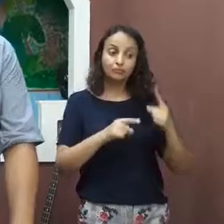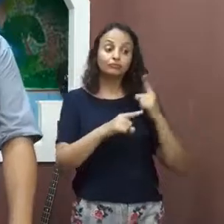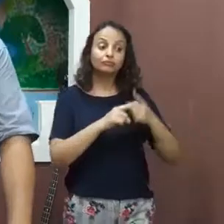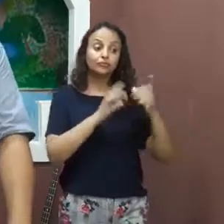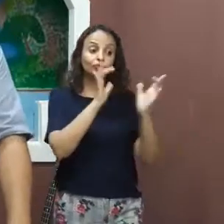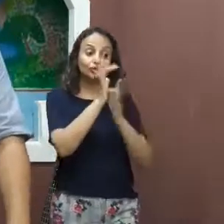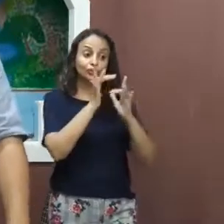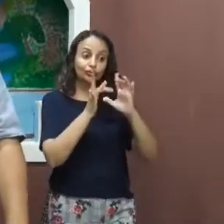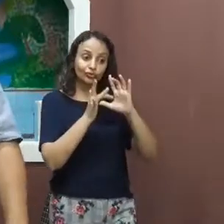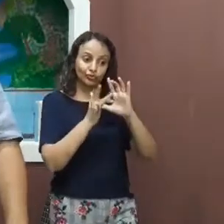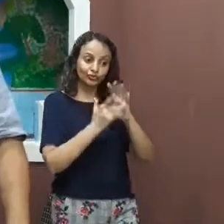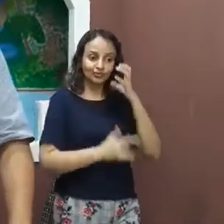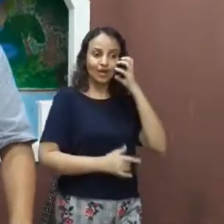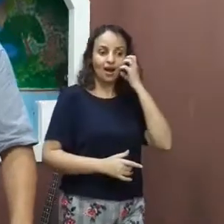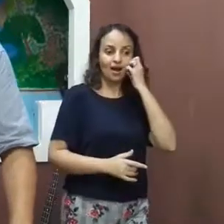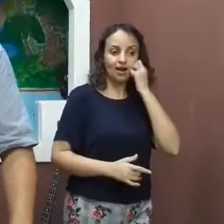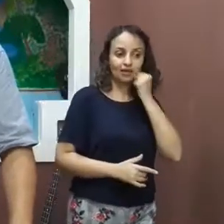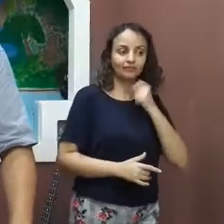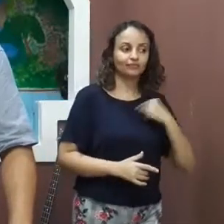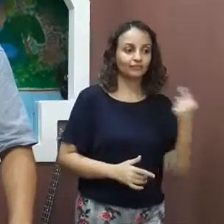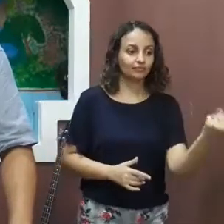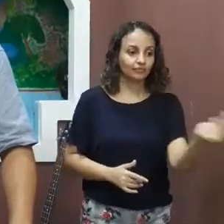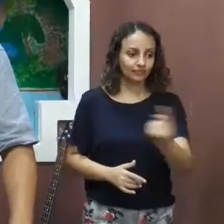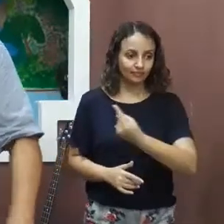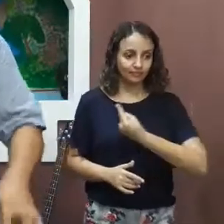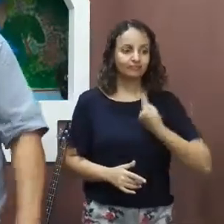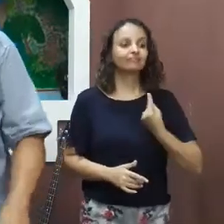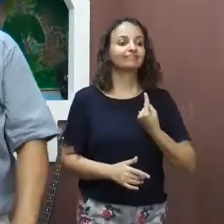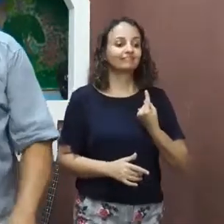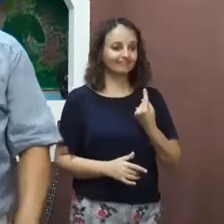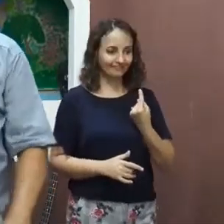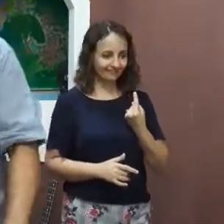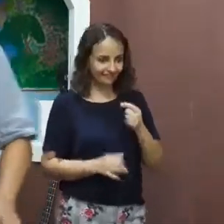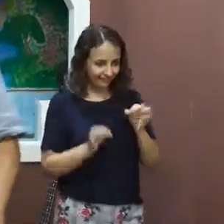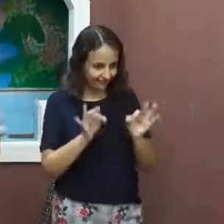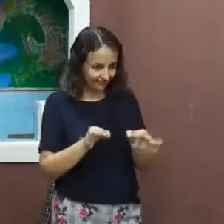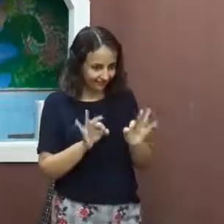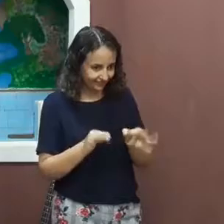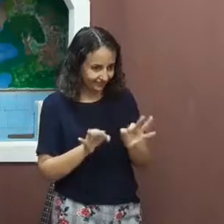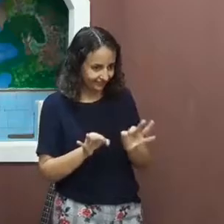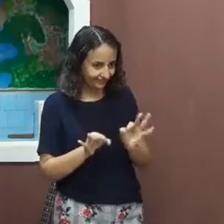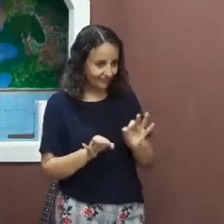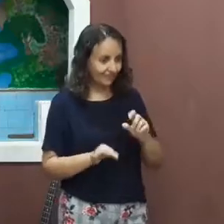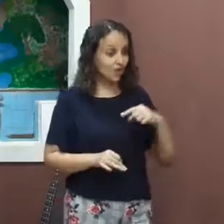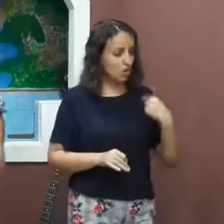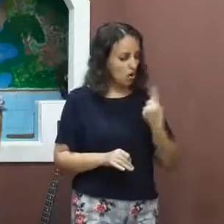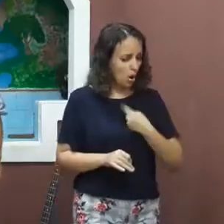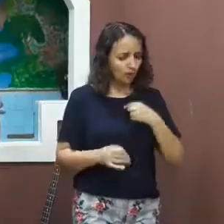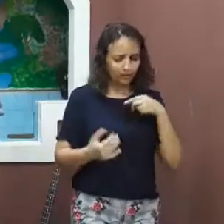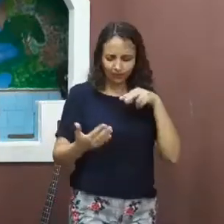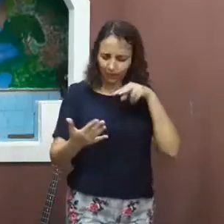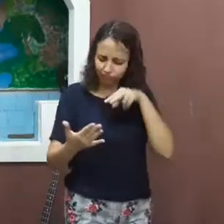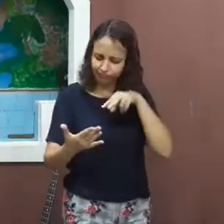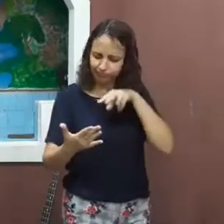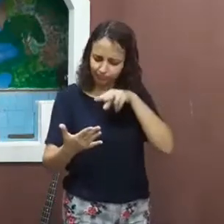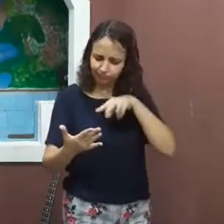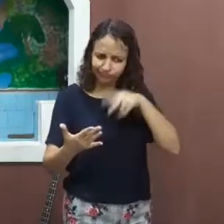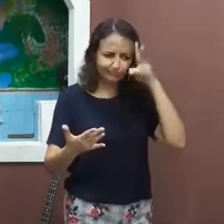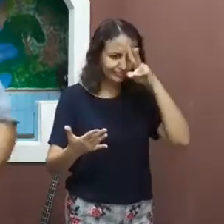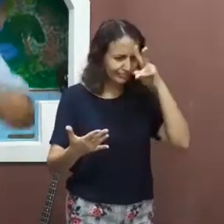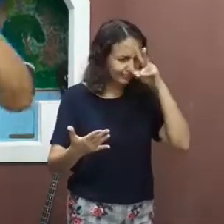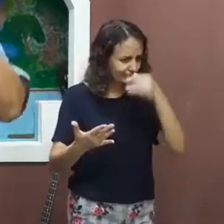parte espiritual nessa história. Nós também vemos essa história para entender